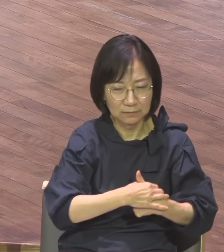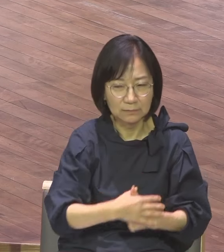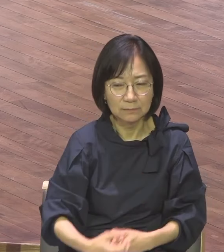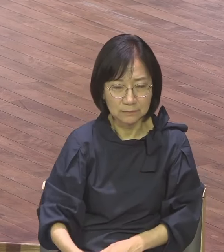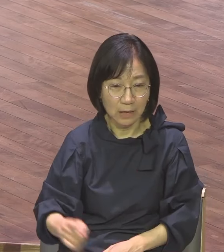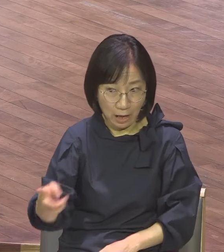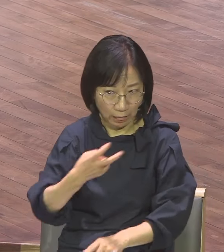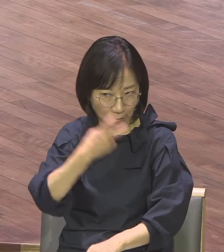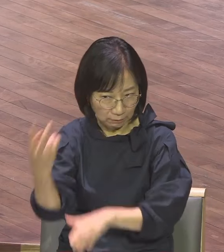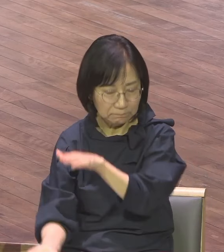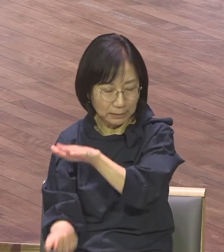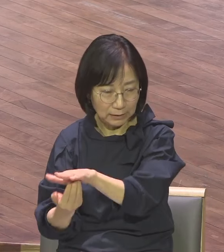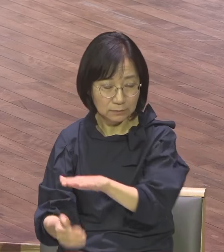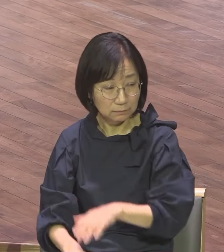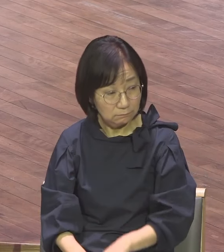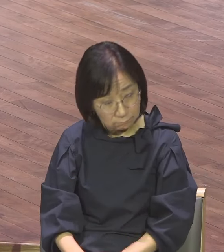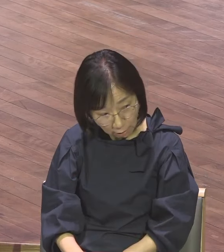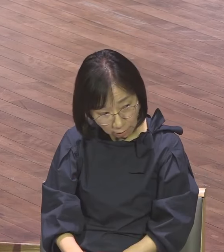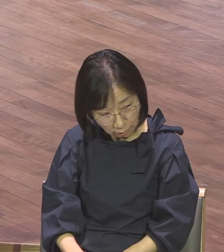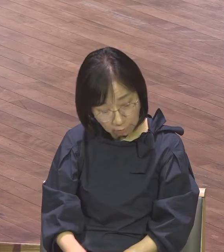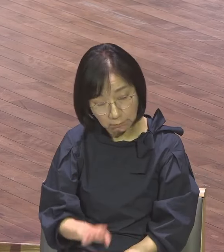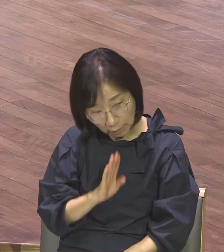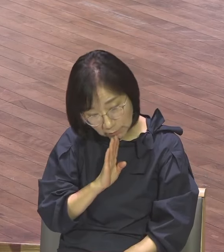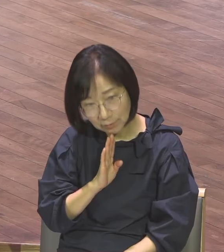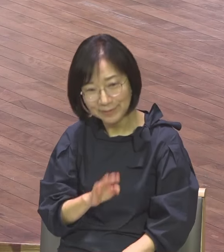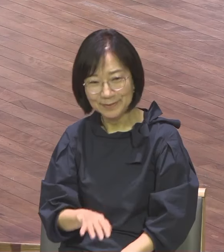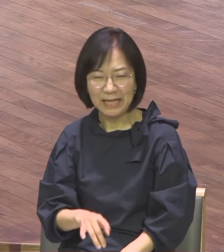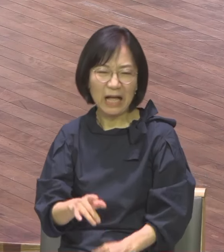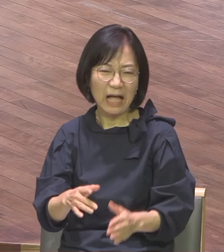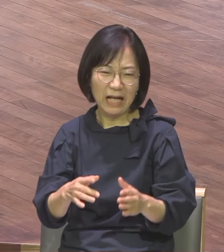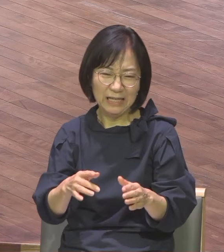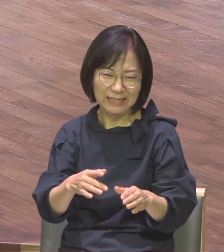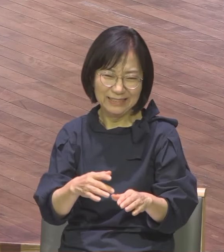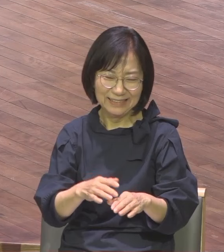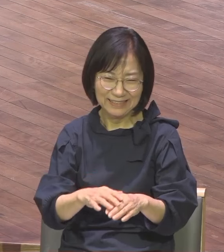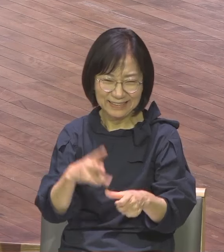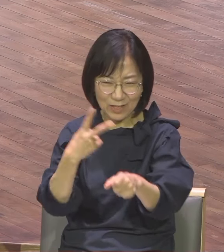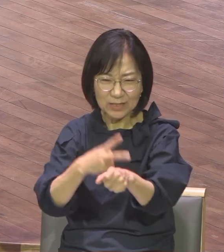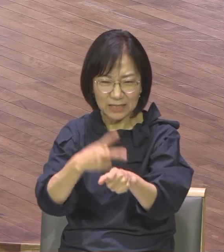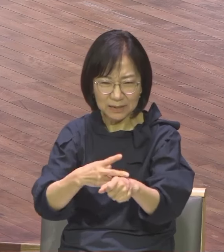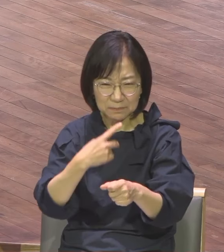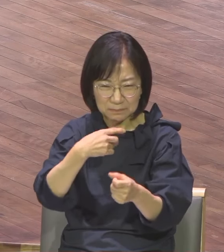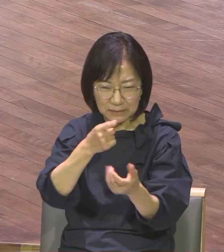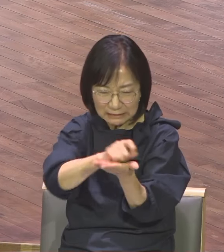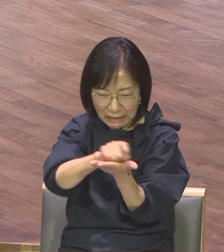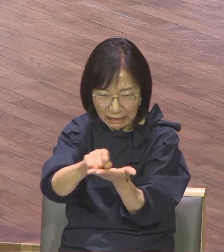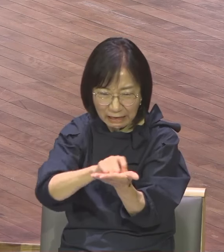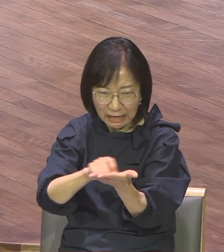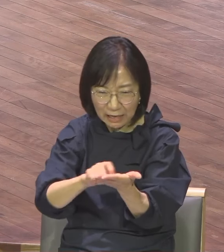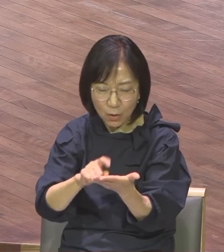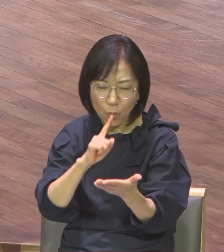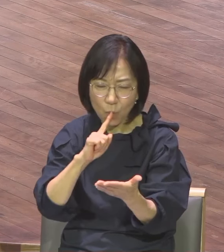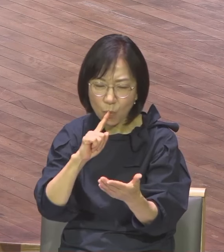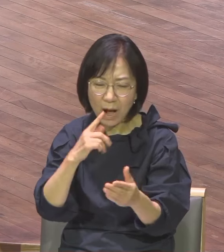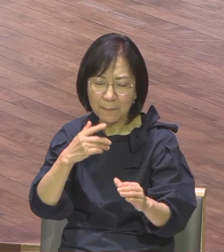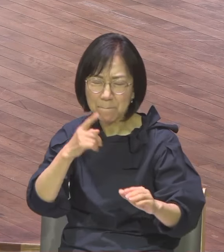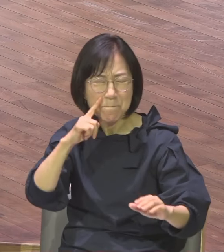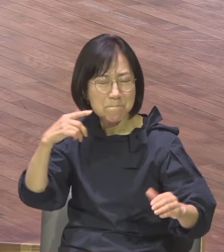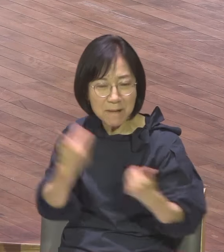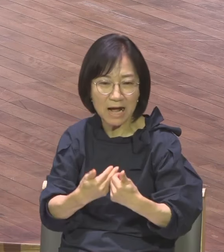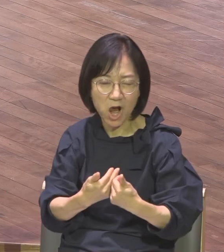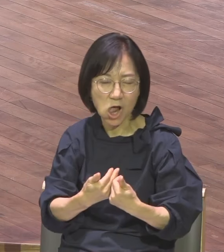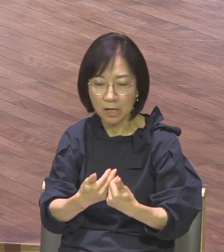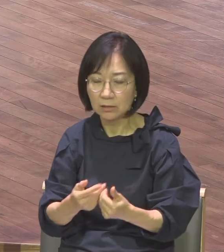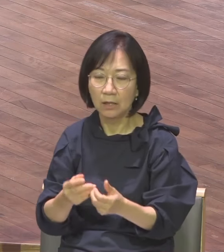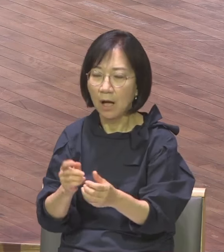에디슨이 선생님 보내 편지. 근데 그 어머니가 죽고 나서 그 편지를 이 에디슨이 보니까 뭐라 그랬냐? 이